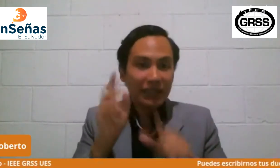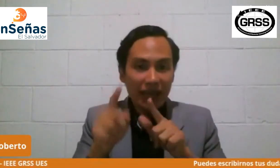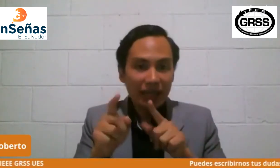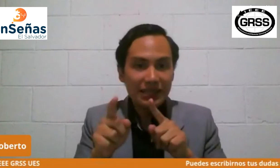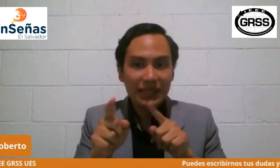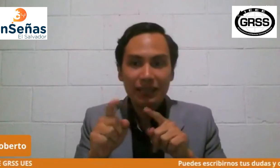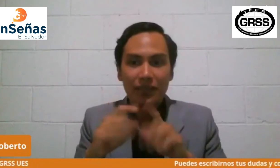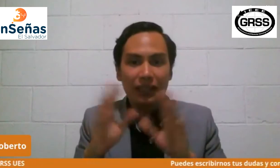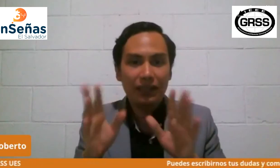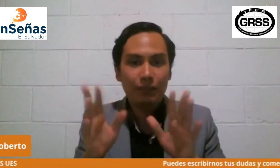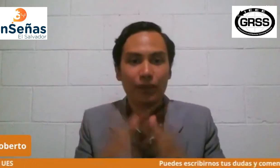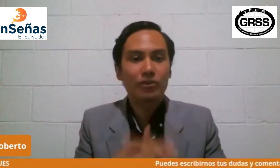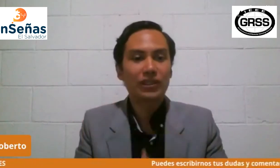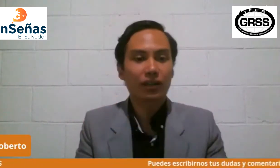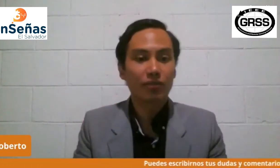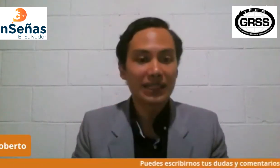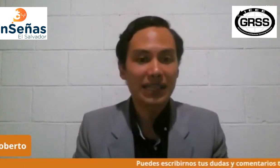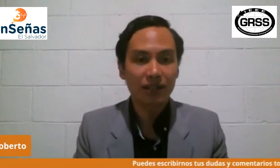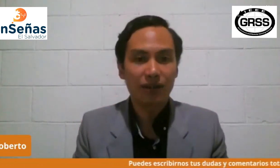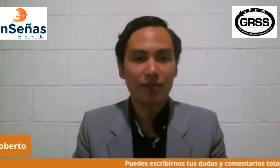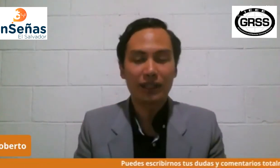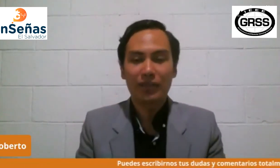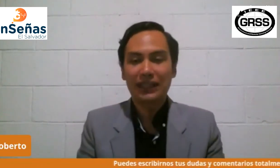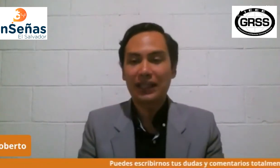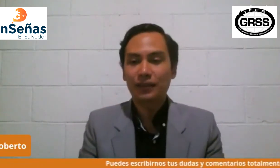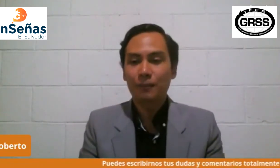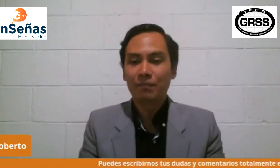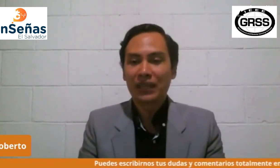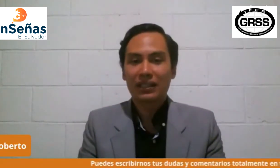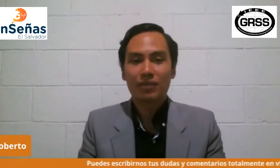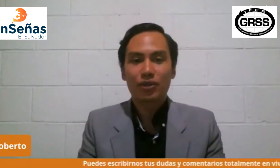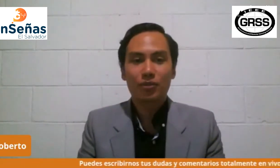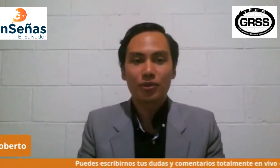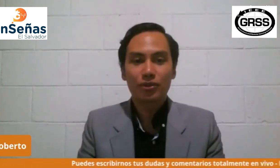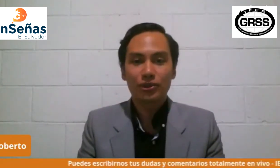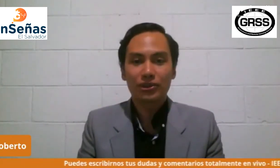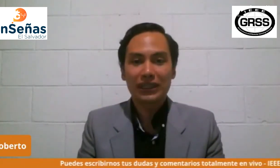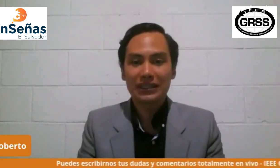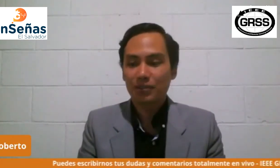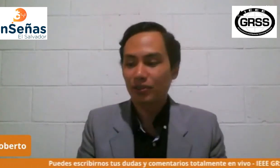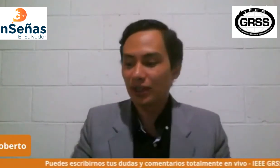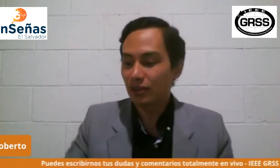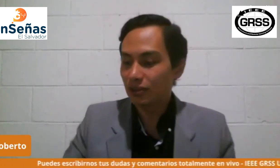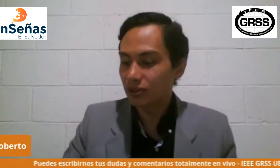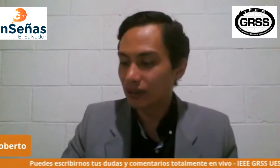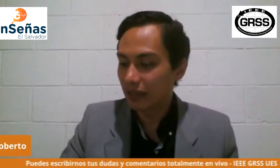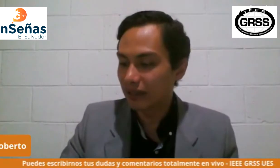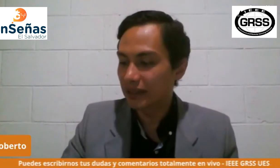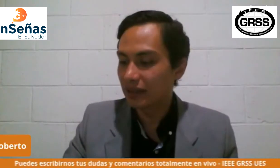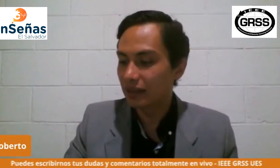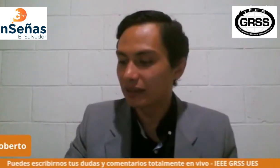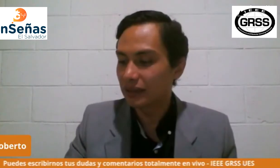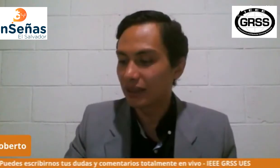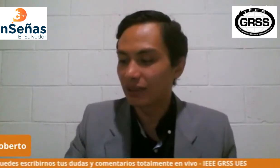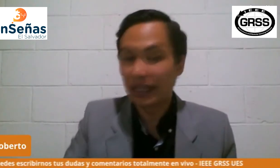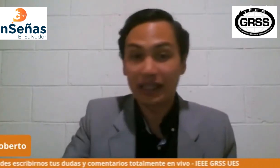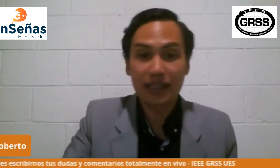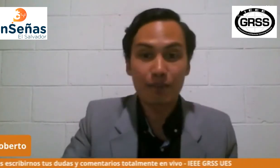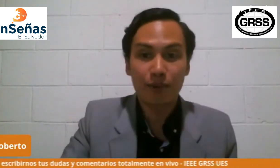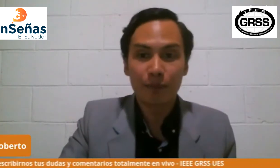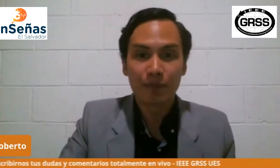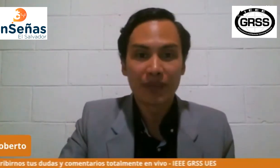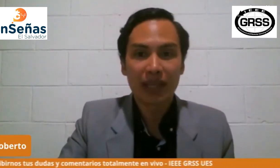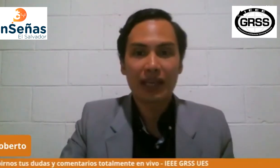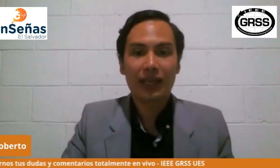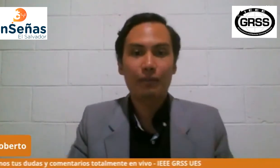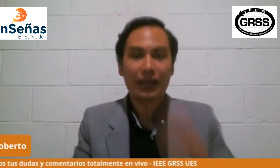pueden dejarlas ahí y podemos ir conversando, vamos a ir platicando. Tenemos como unos 15 minutitos, a ver si nos da el